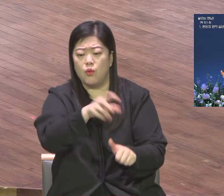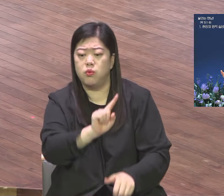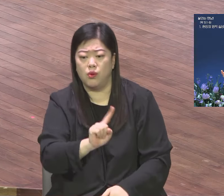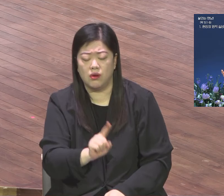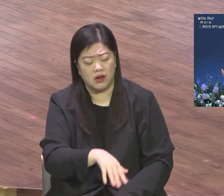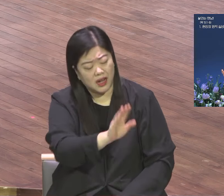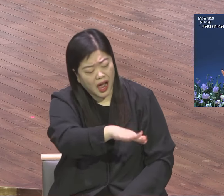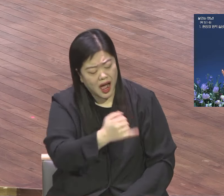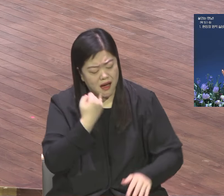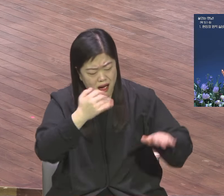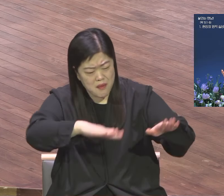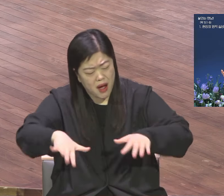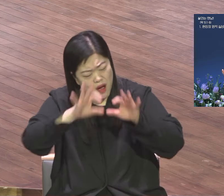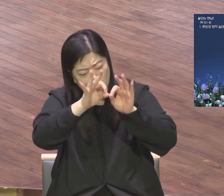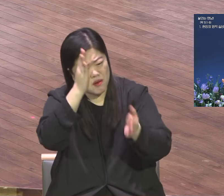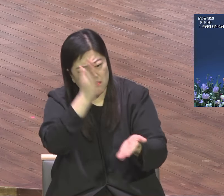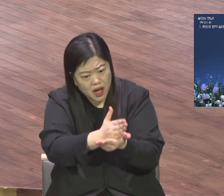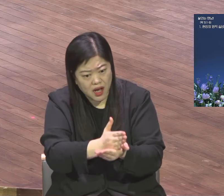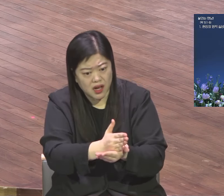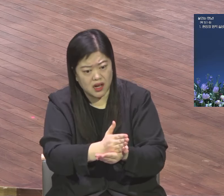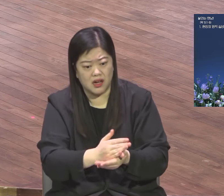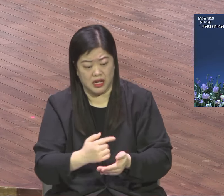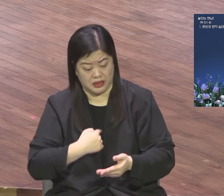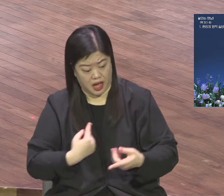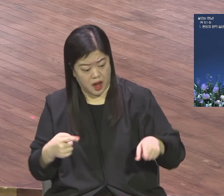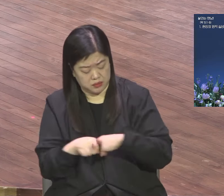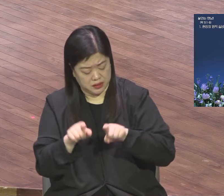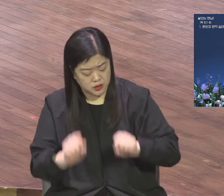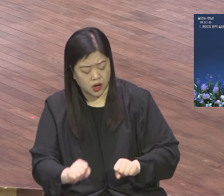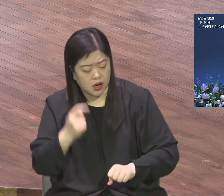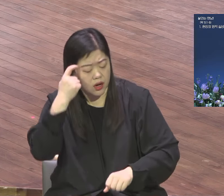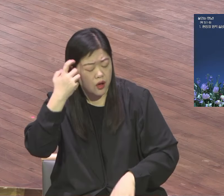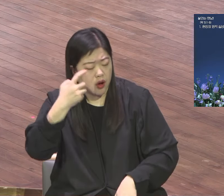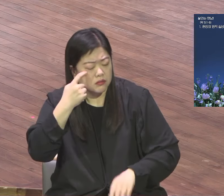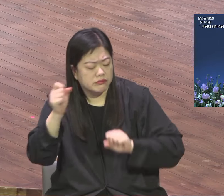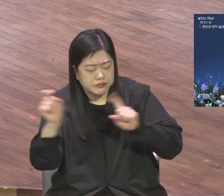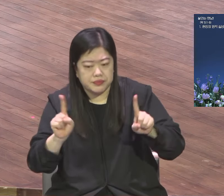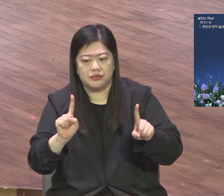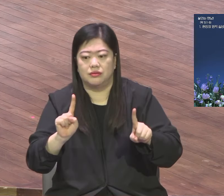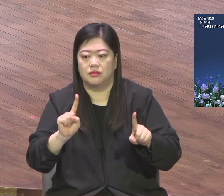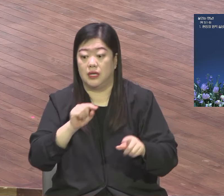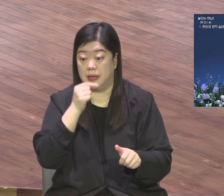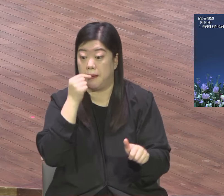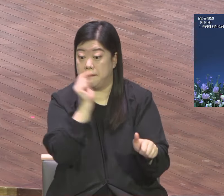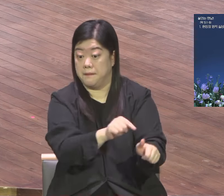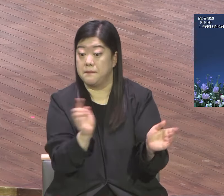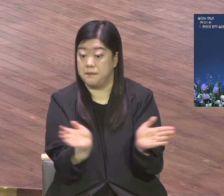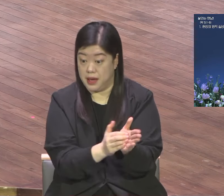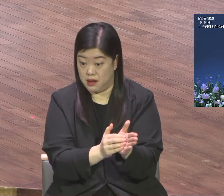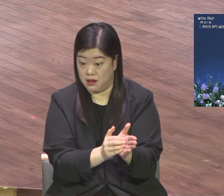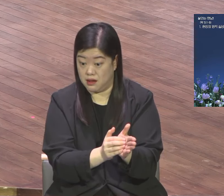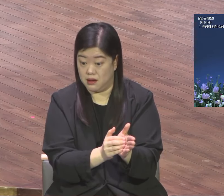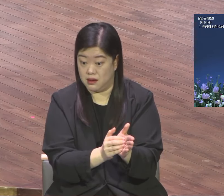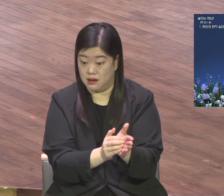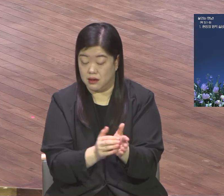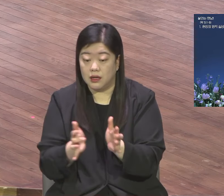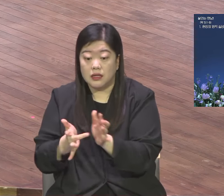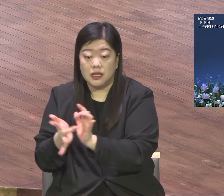그 광풍이 쳐도 그 광풍을 치는 그 광풍을 본 것이